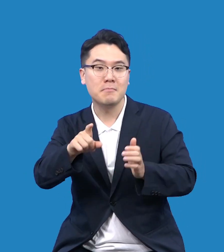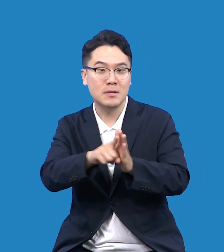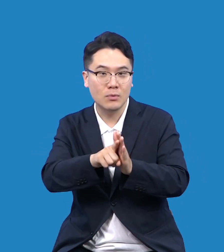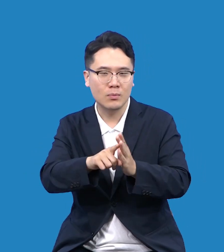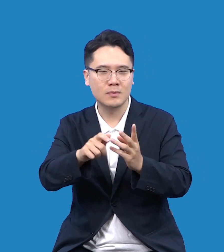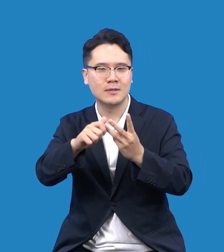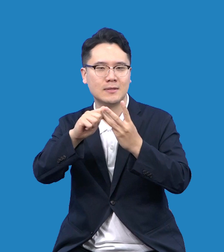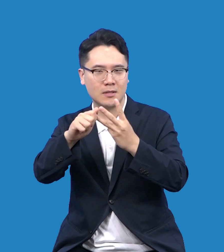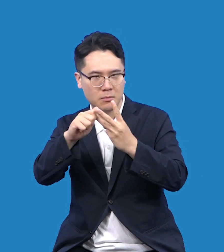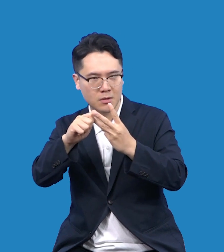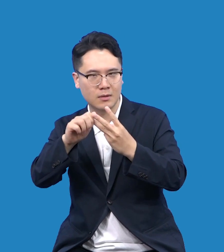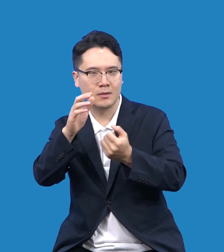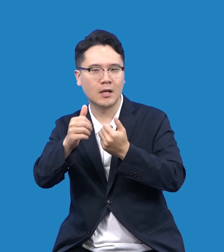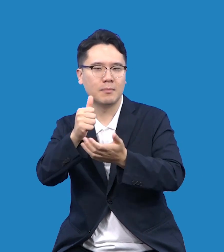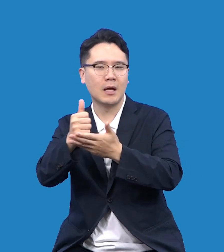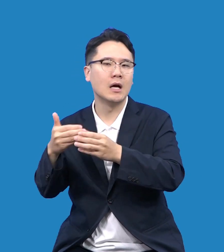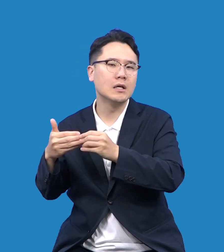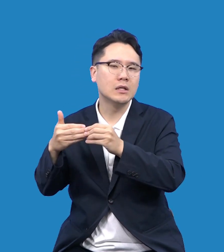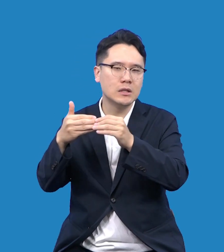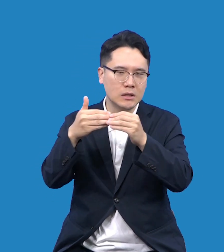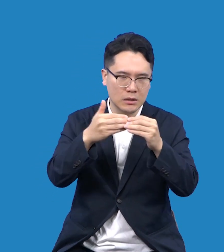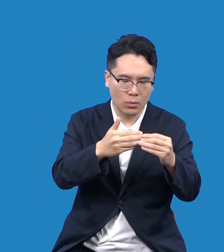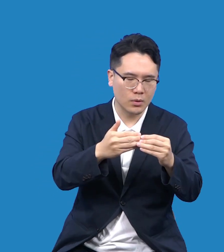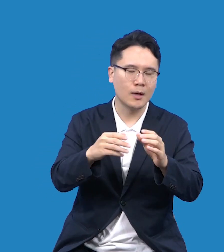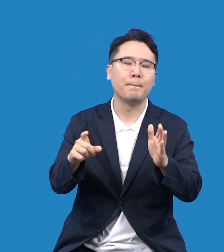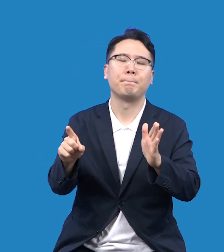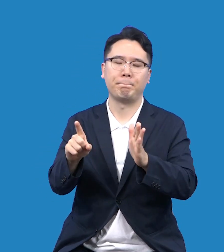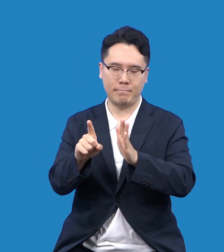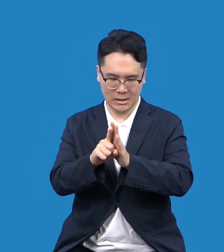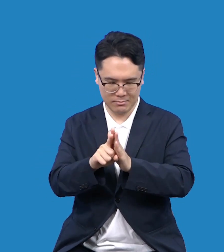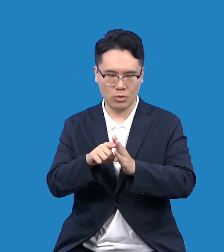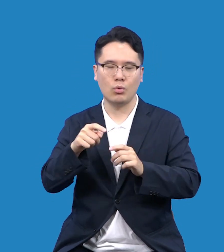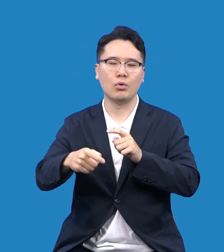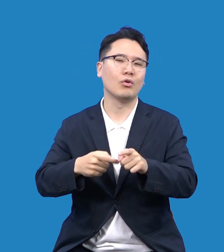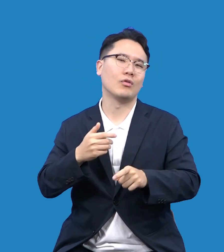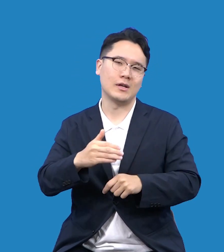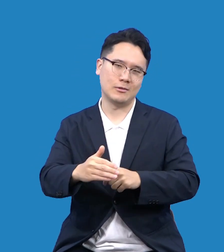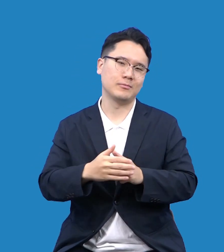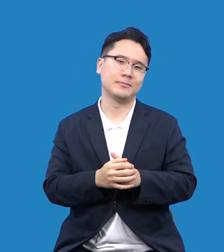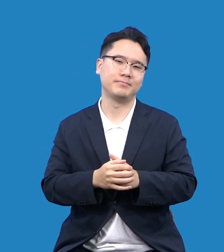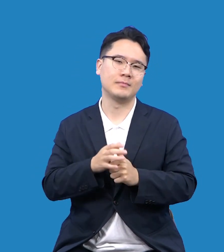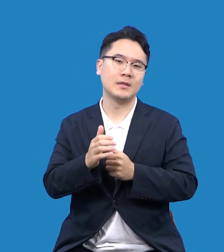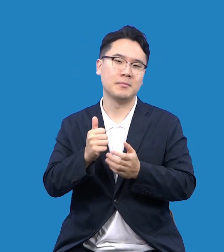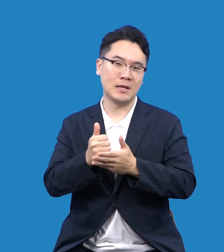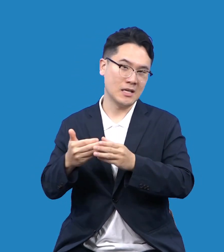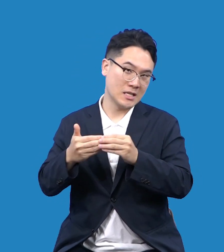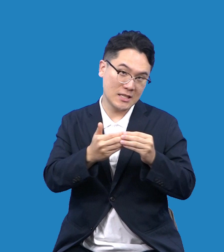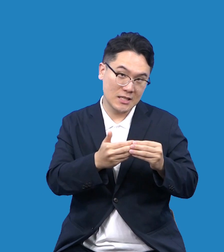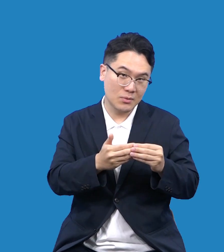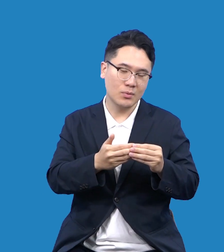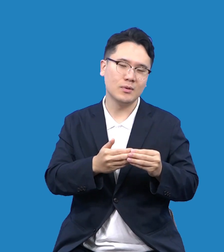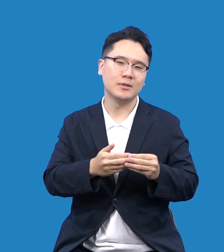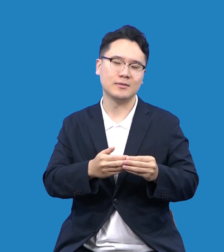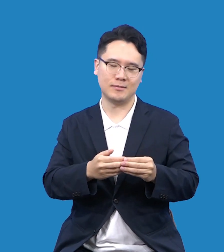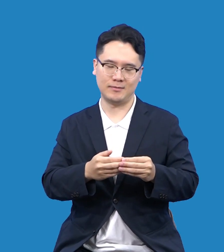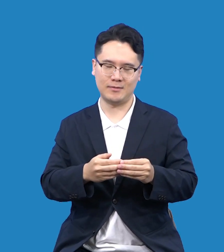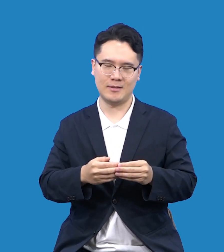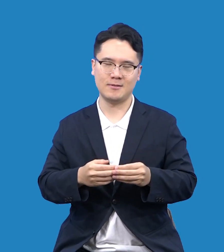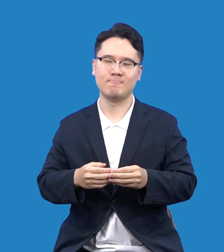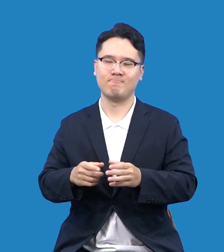인도를 믿음으로 걸을 수가 있어야 합니다. 하나님의 인도를 근거로 세상과 인생을